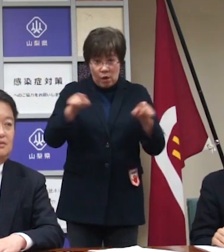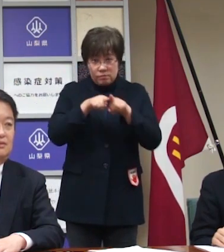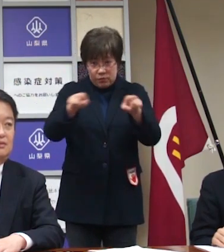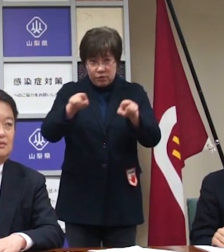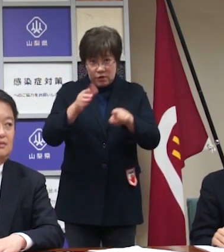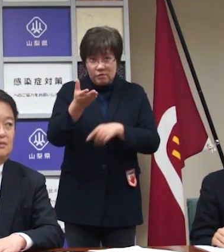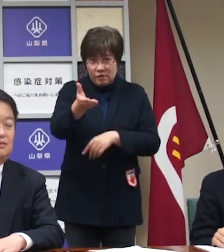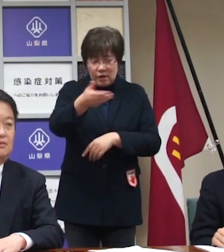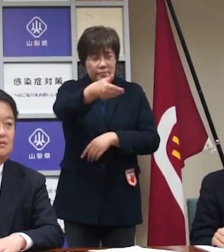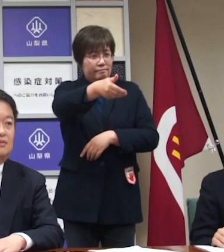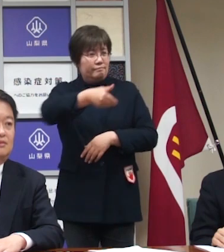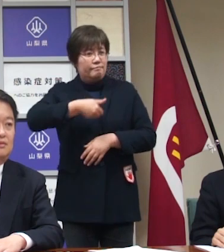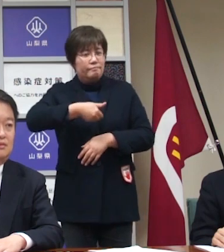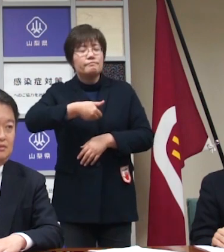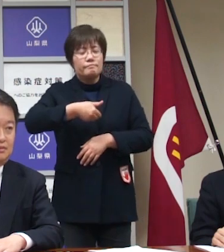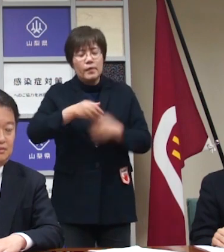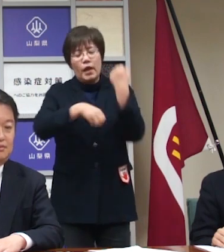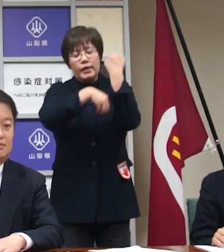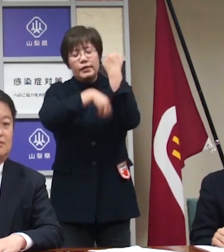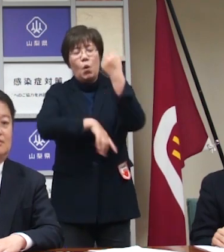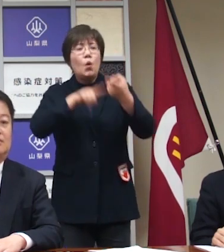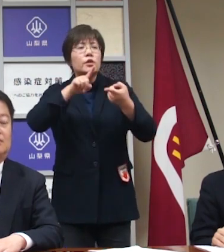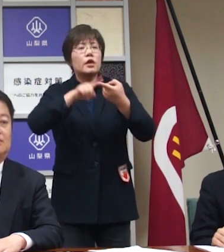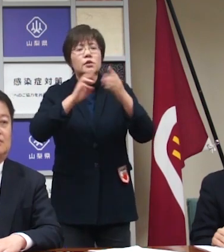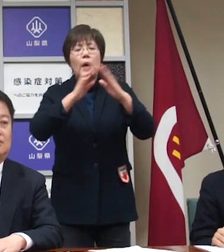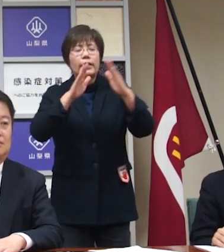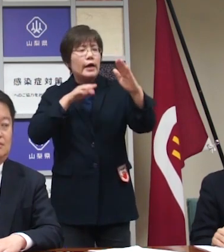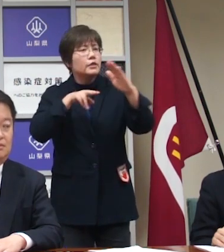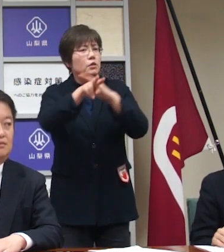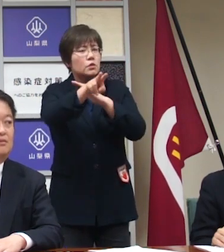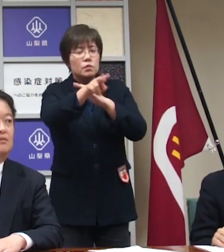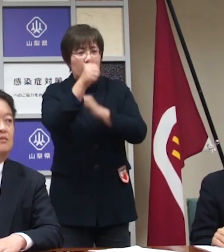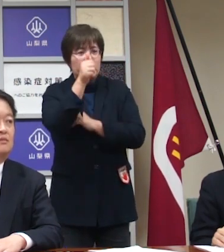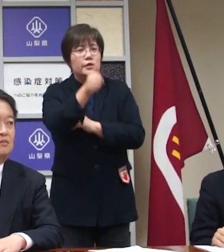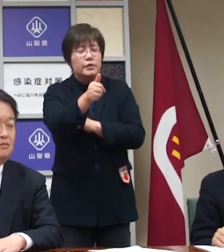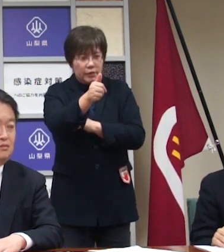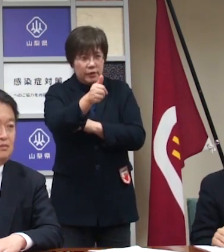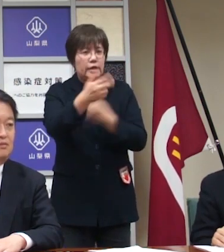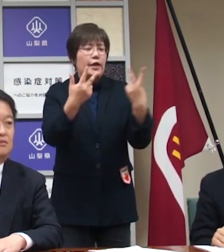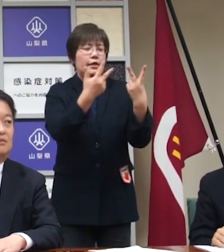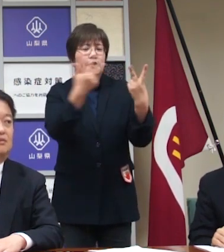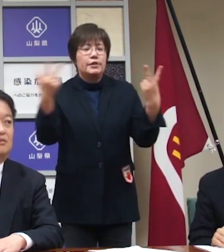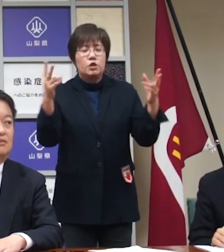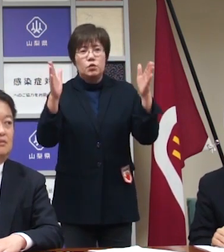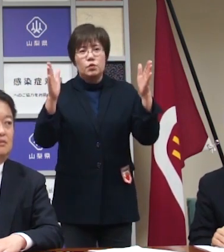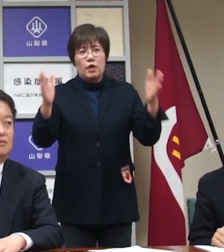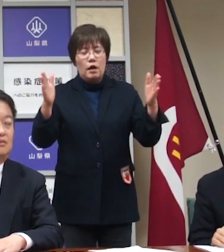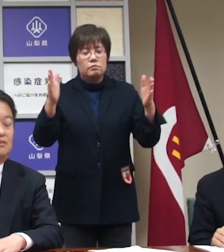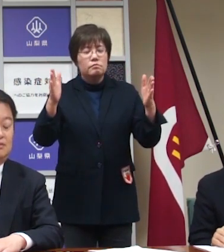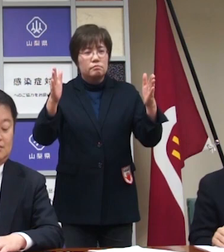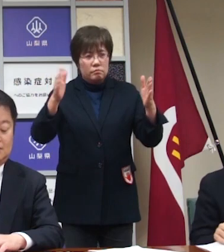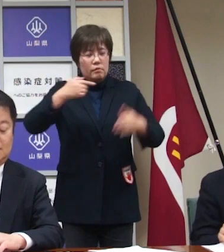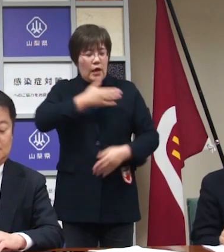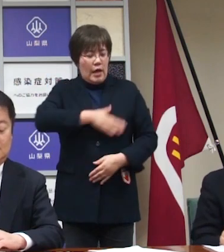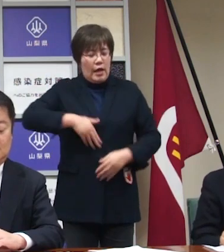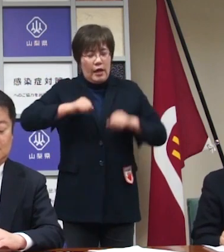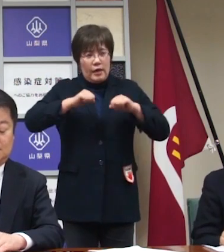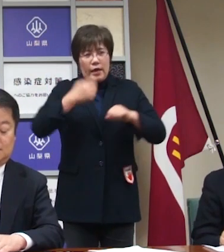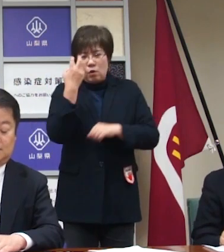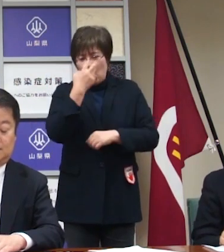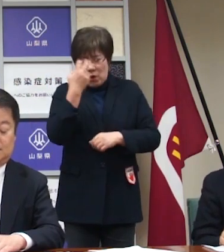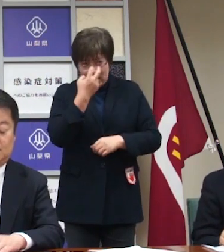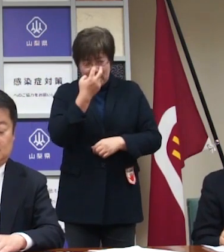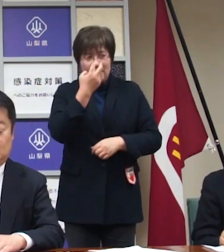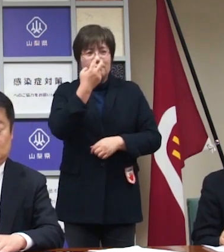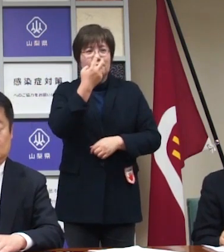には外出を自粛していただいて、2週間健康観察を お願いをする、